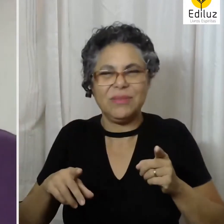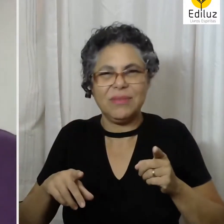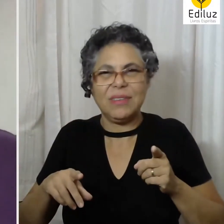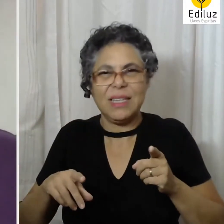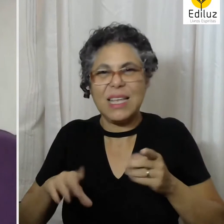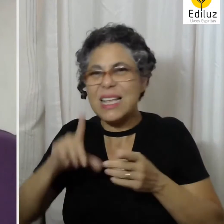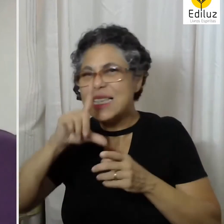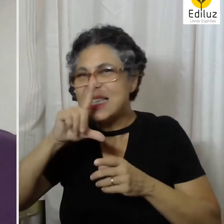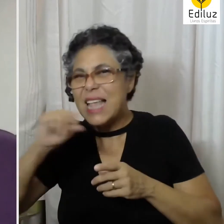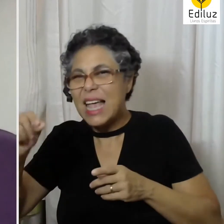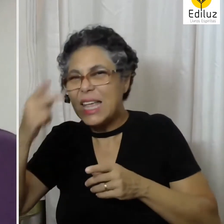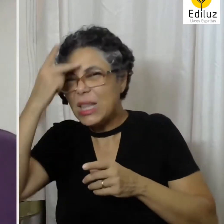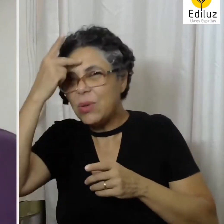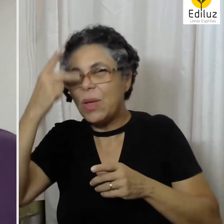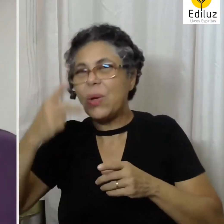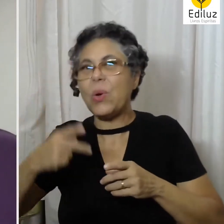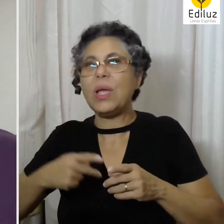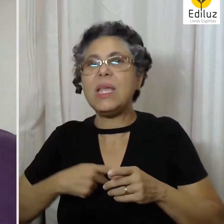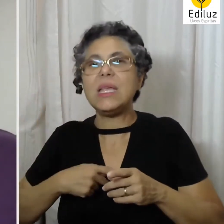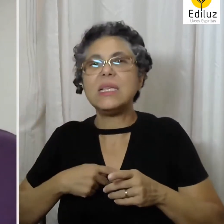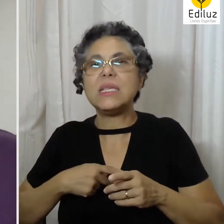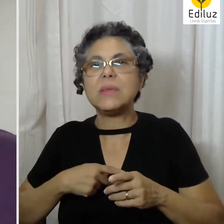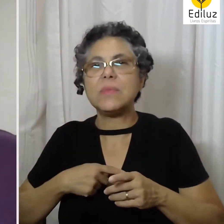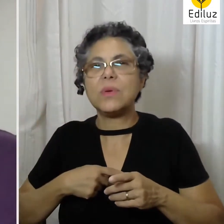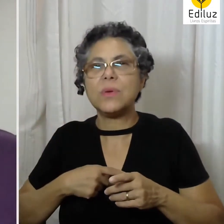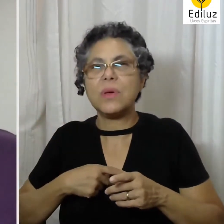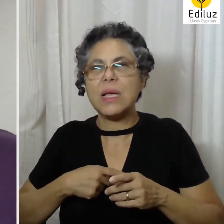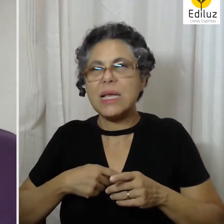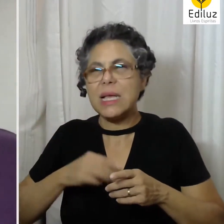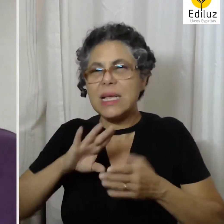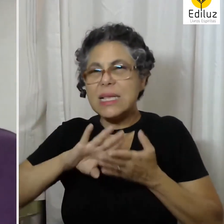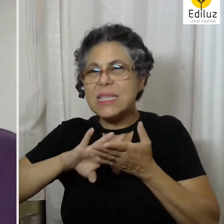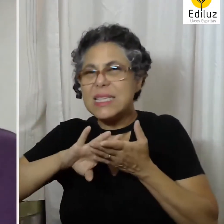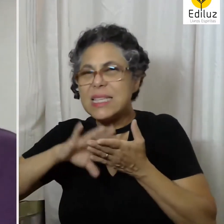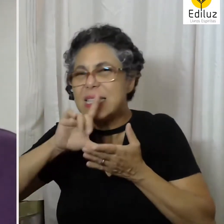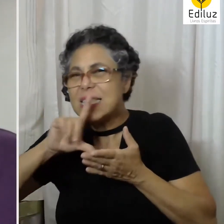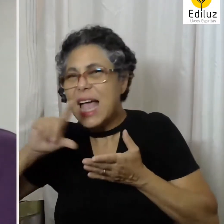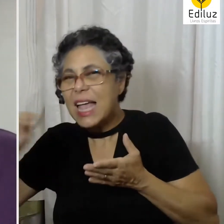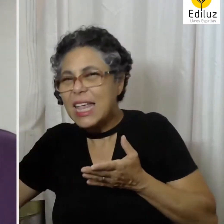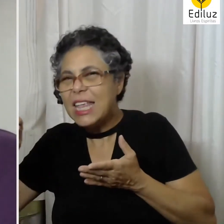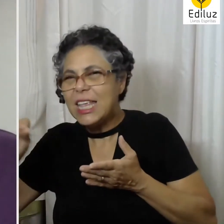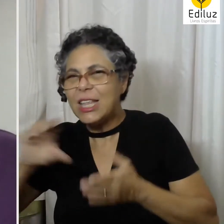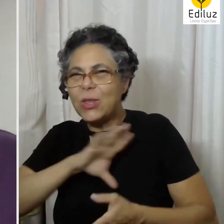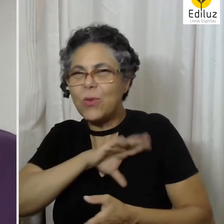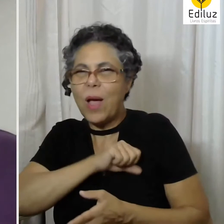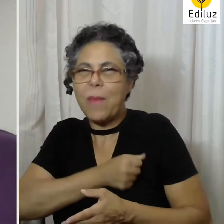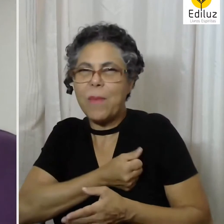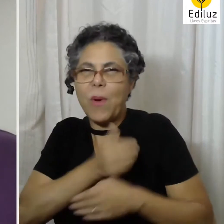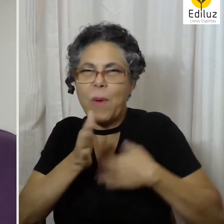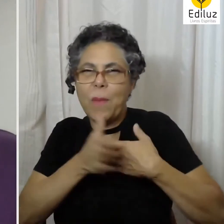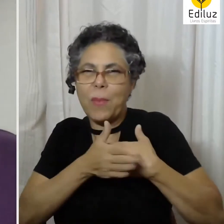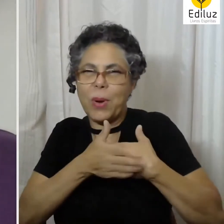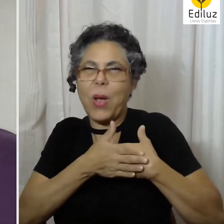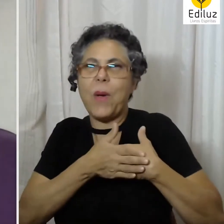do egoísmo, sair do amor próprio, que é diferente do amor a si mesmo.